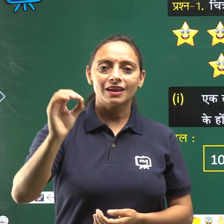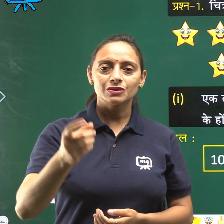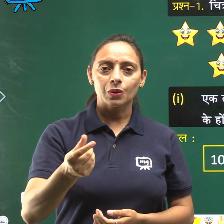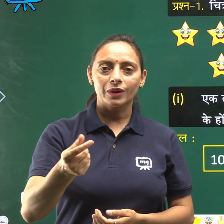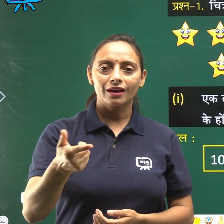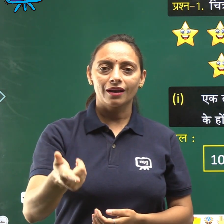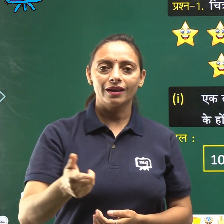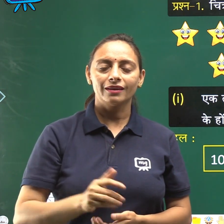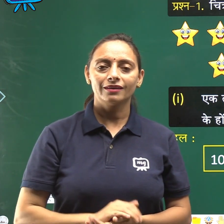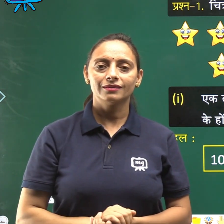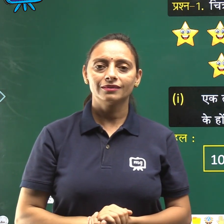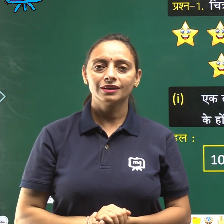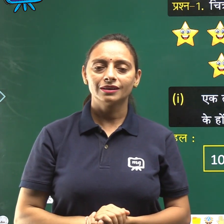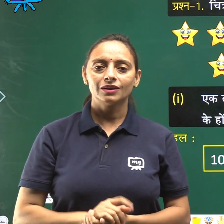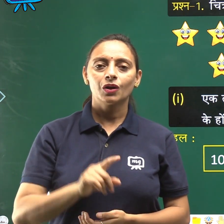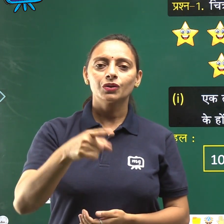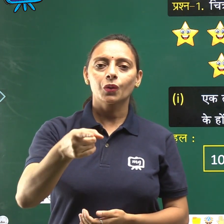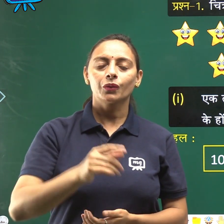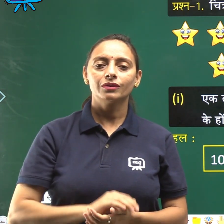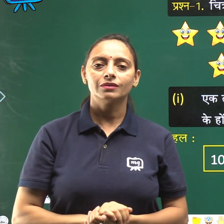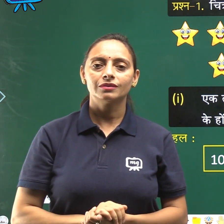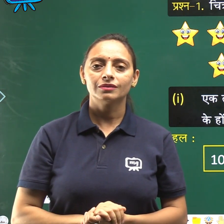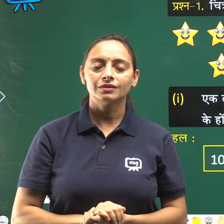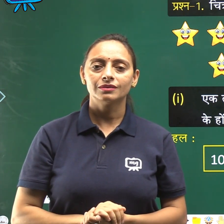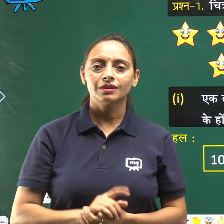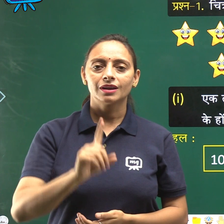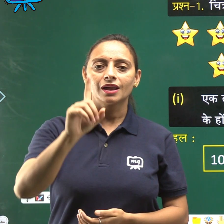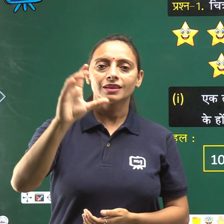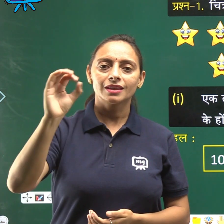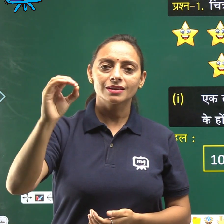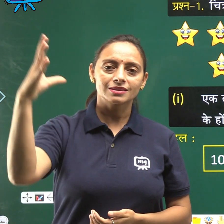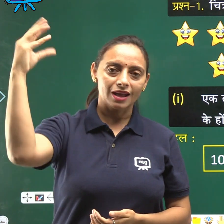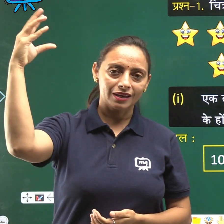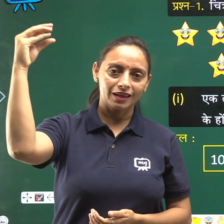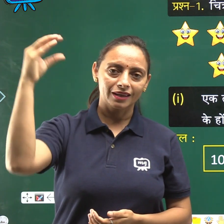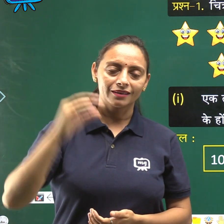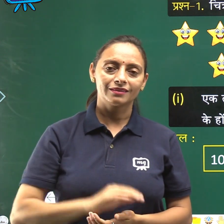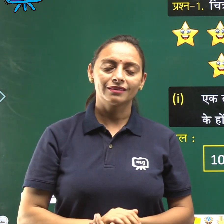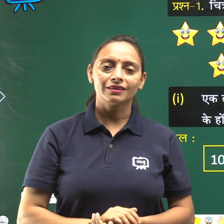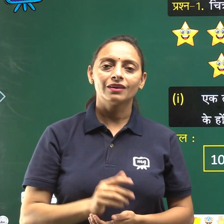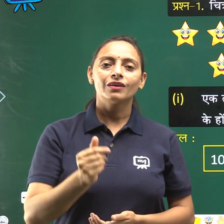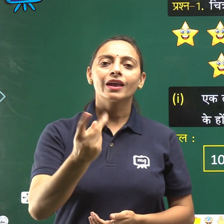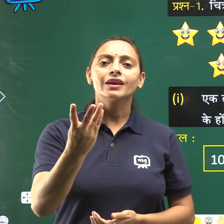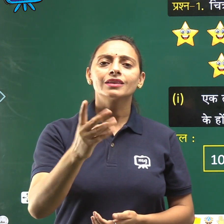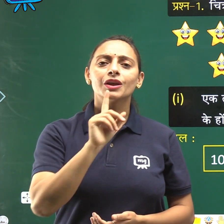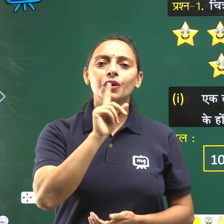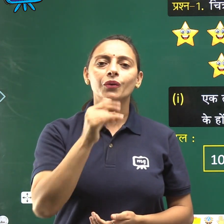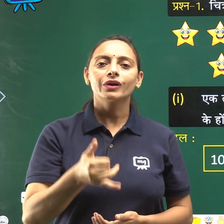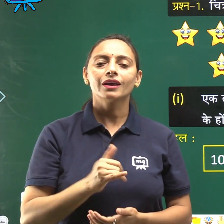है तो 10 तारे कितने के